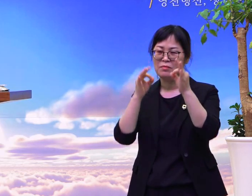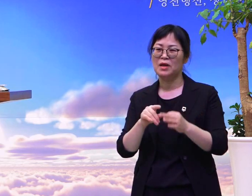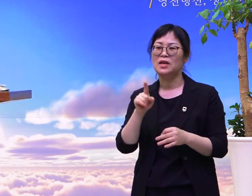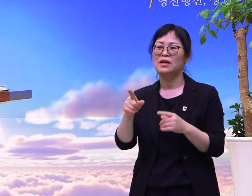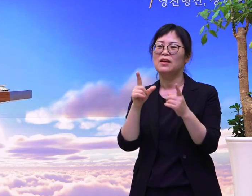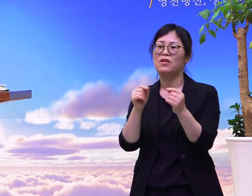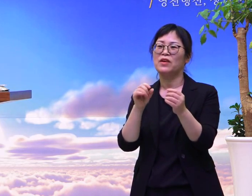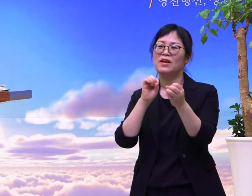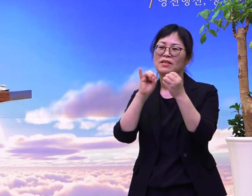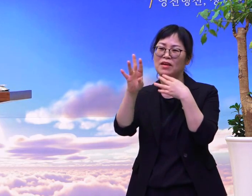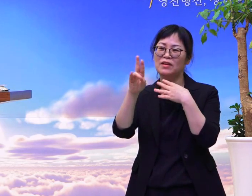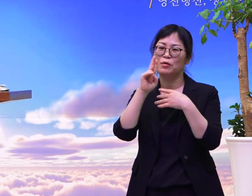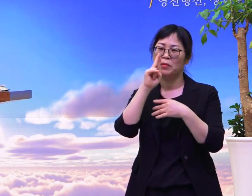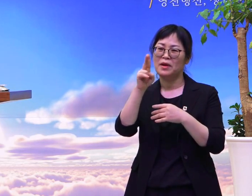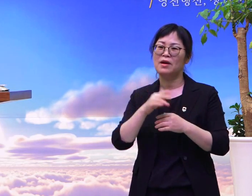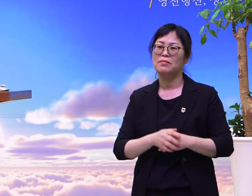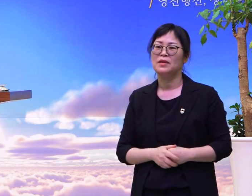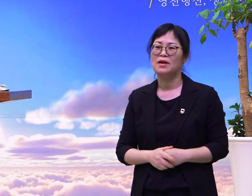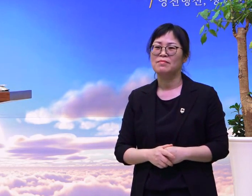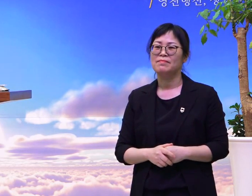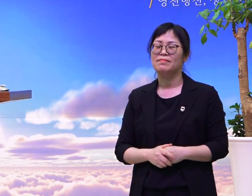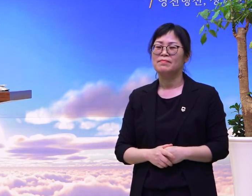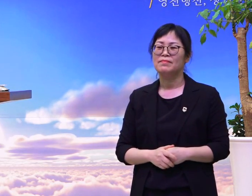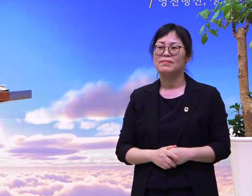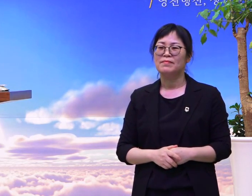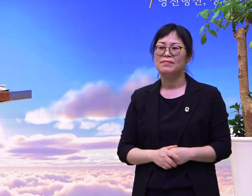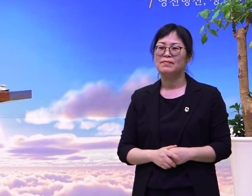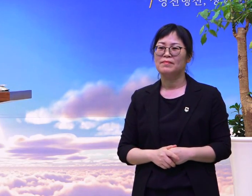이렇게 대답해야 합니다.